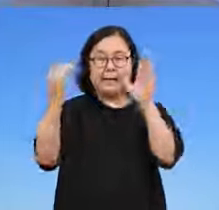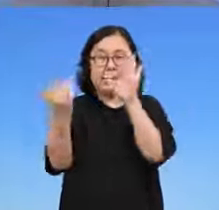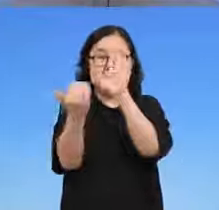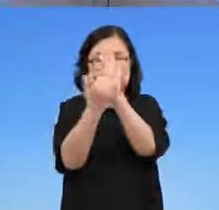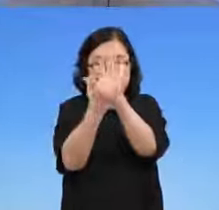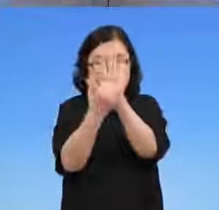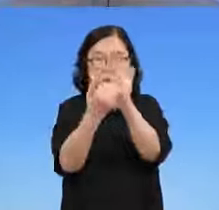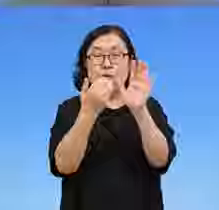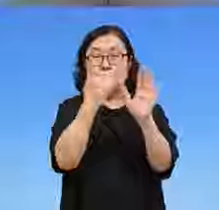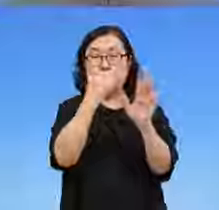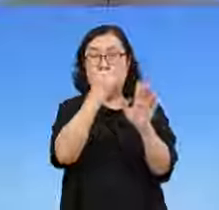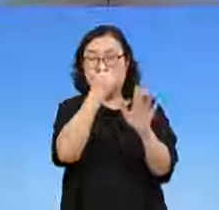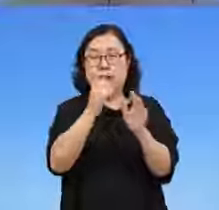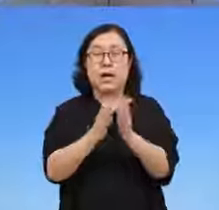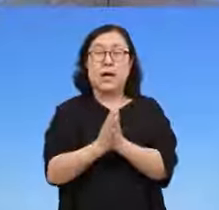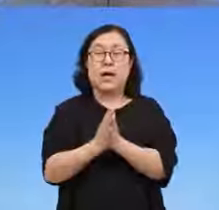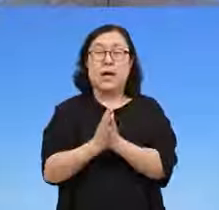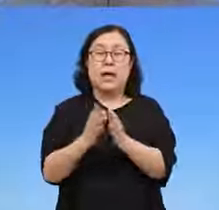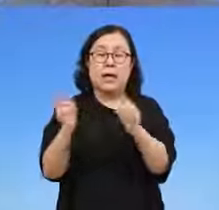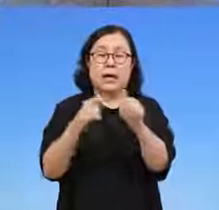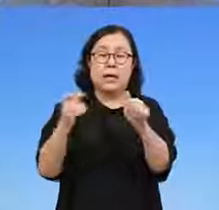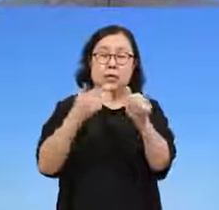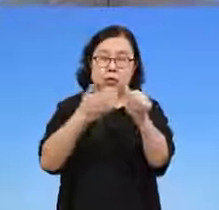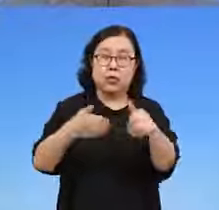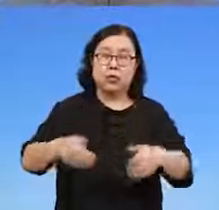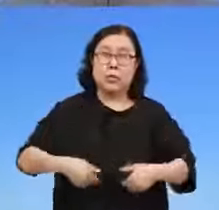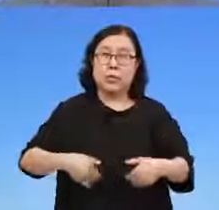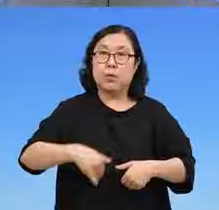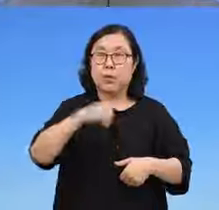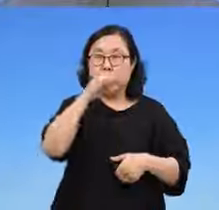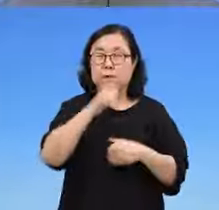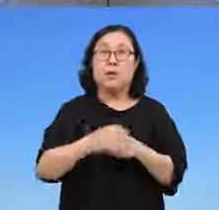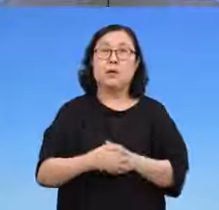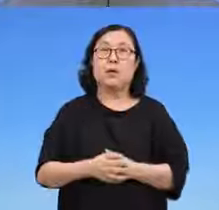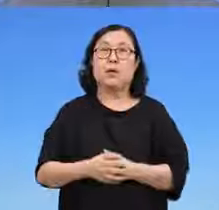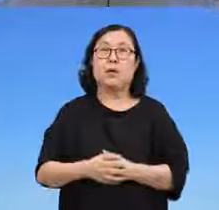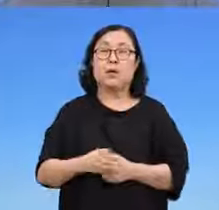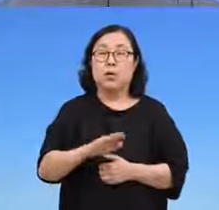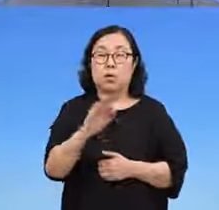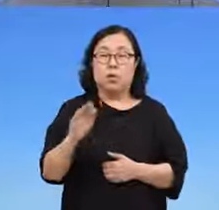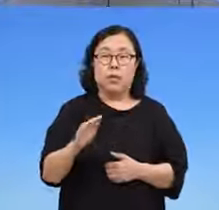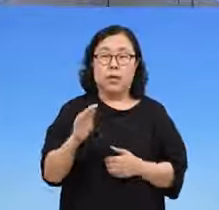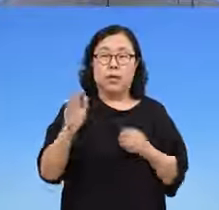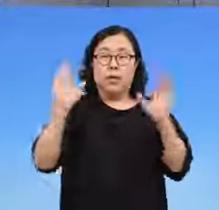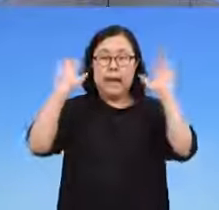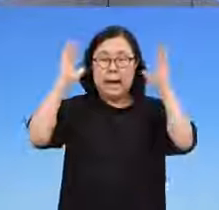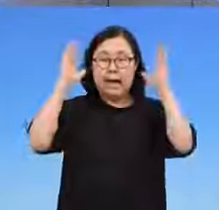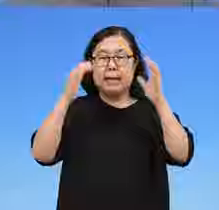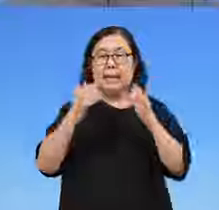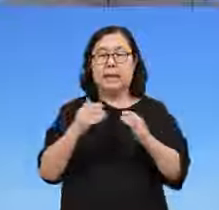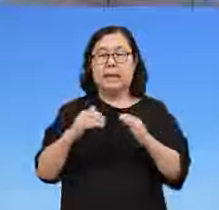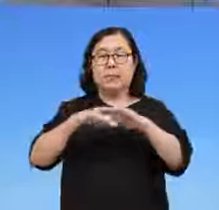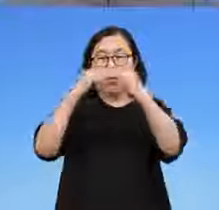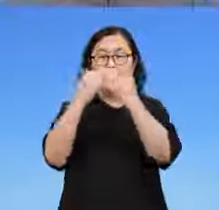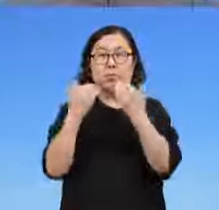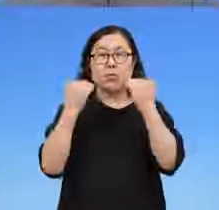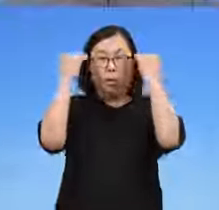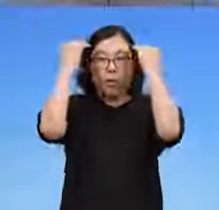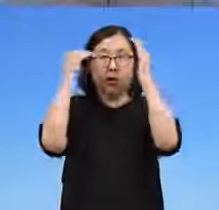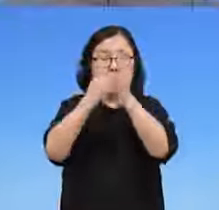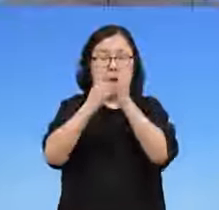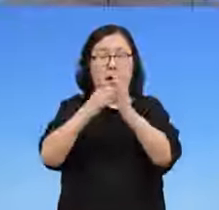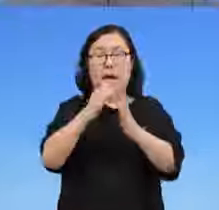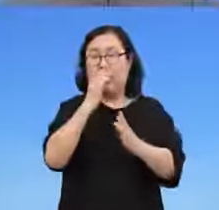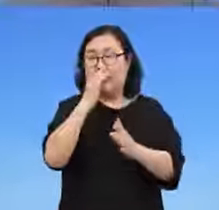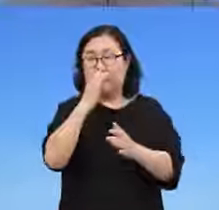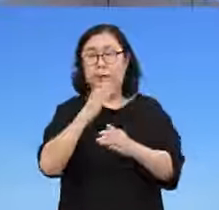됩니다. 왜 이걸 제가 이렇게 상세하게 말씀을 드리는가 하면 여러분 중에 우리 애는 다 컸어. 아닙니다.